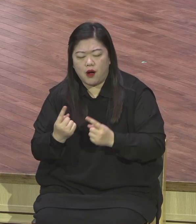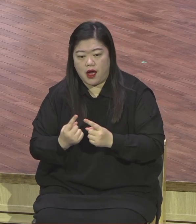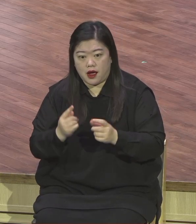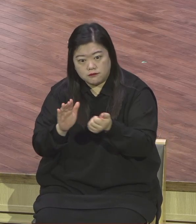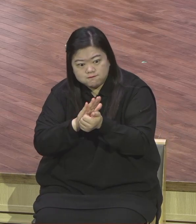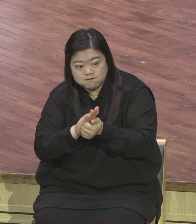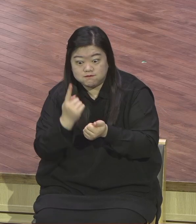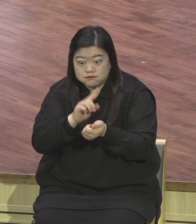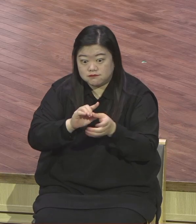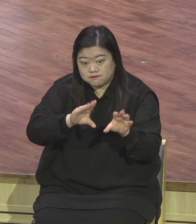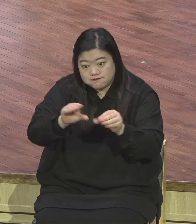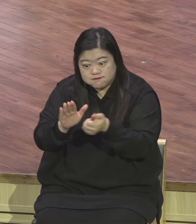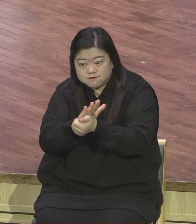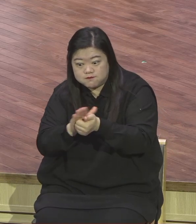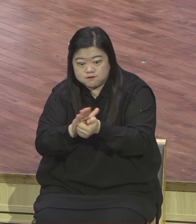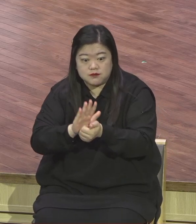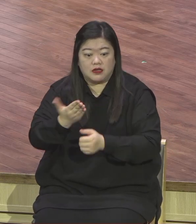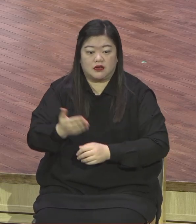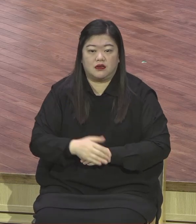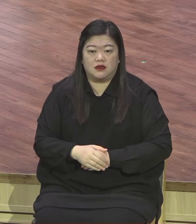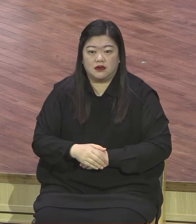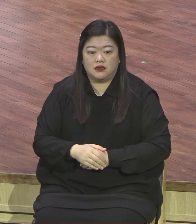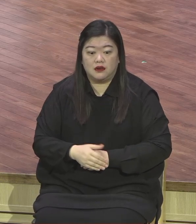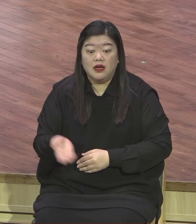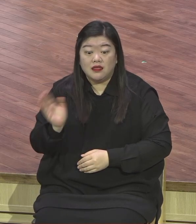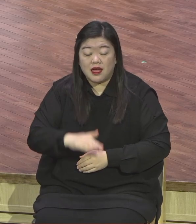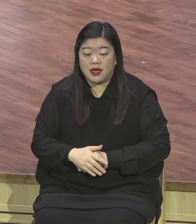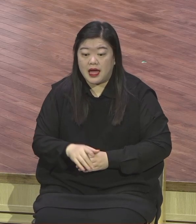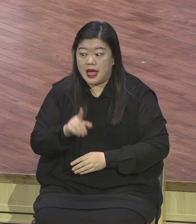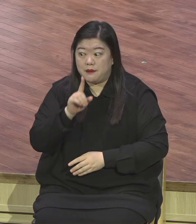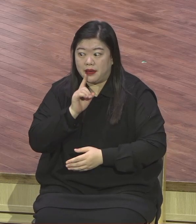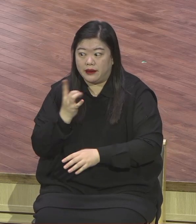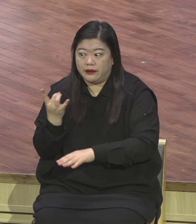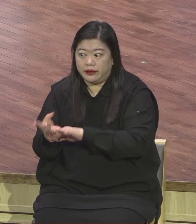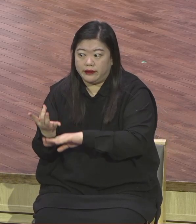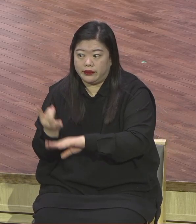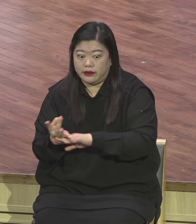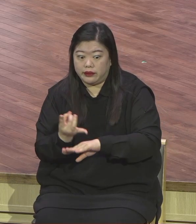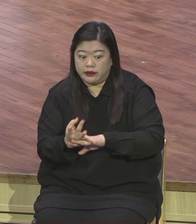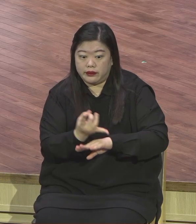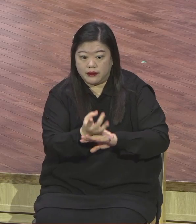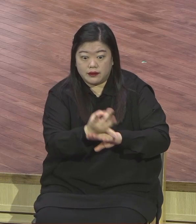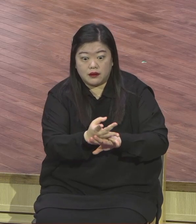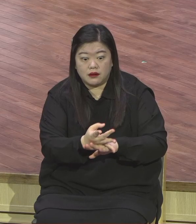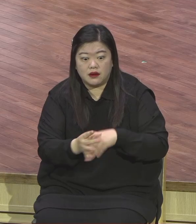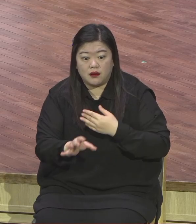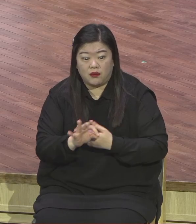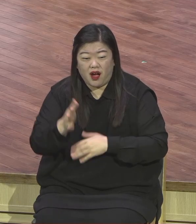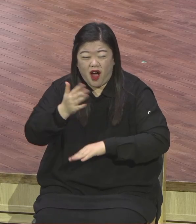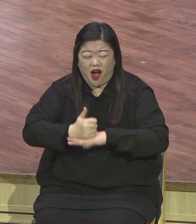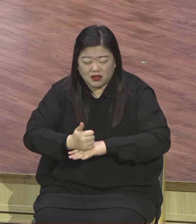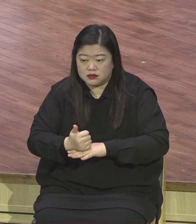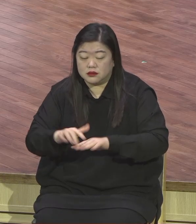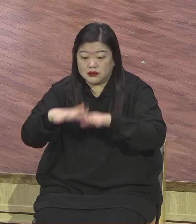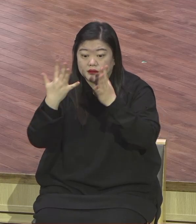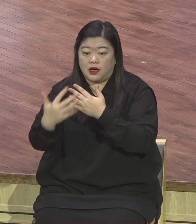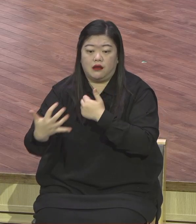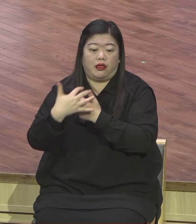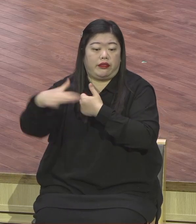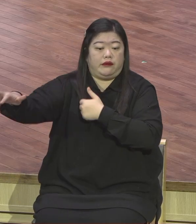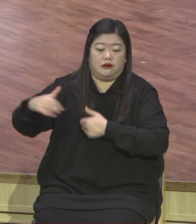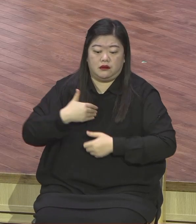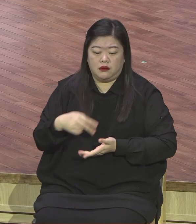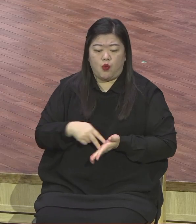여기 이 간식과 저기 이 간식과 여기 이 말하고 저기 이 천 말하고 부정적인 사람 혼자 외로워. 아무도 없어 나중에. 되게 맞는 것